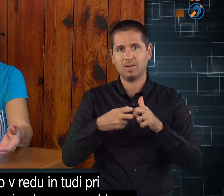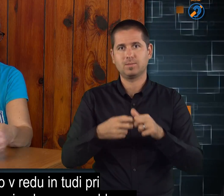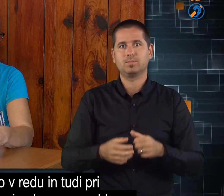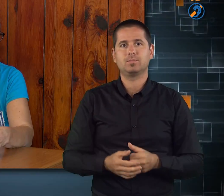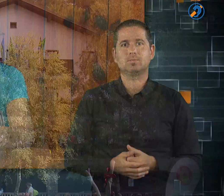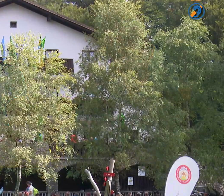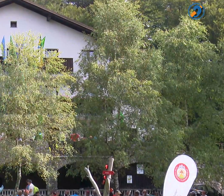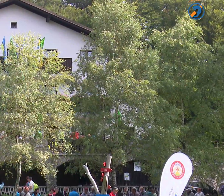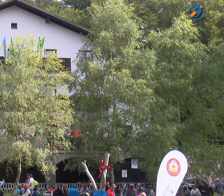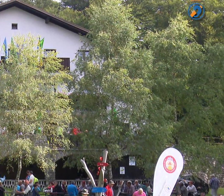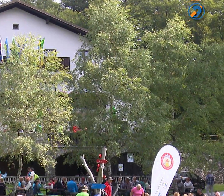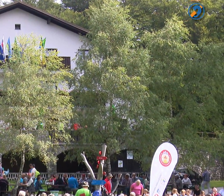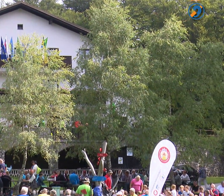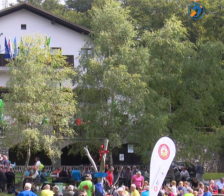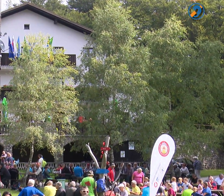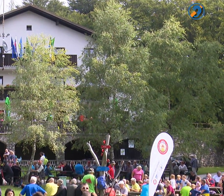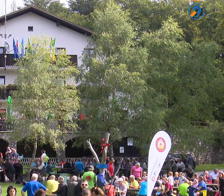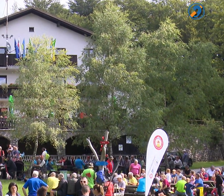problema.